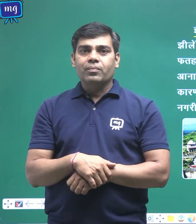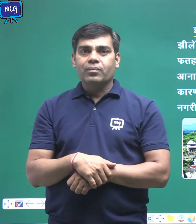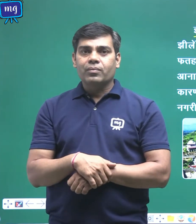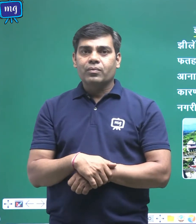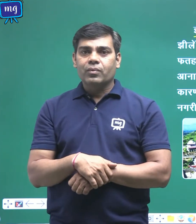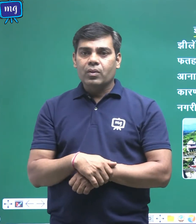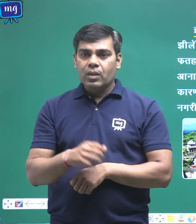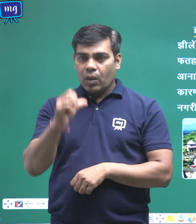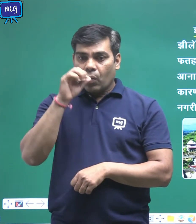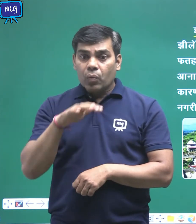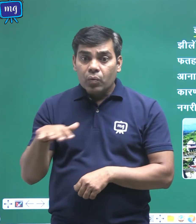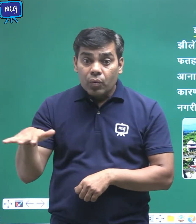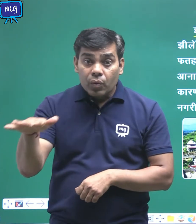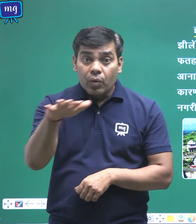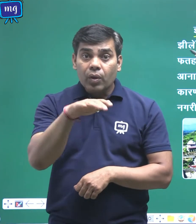झीलें ही